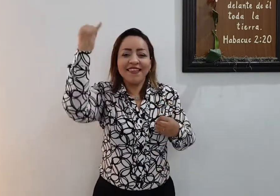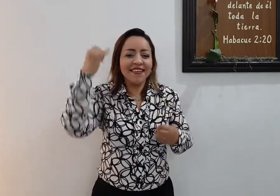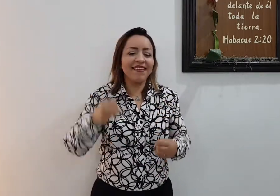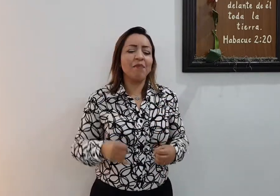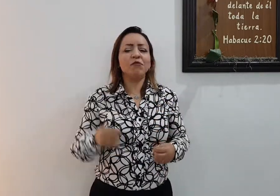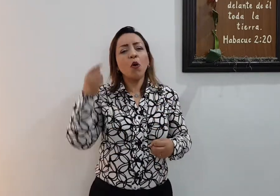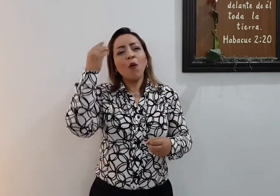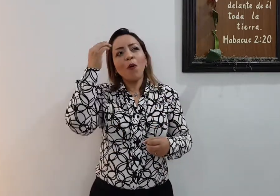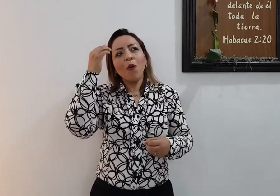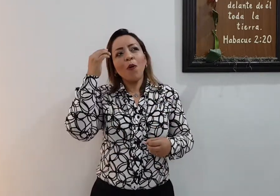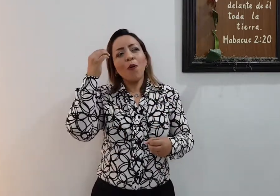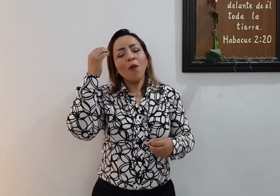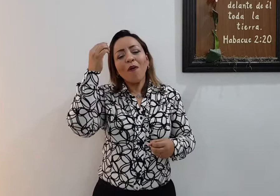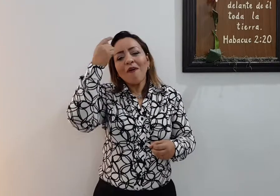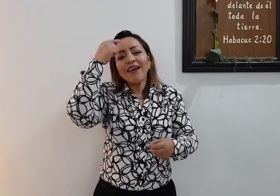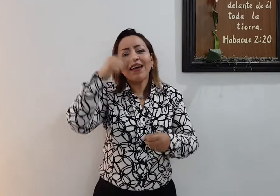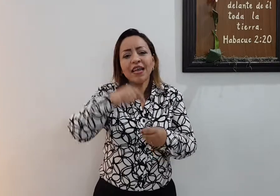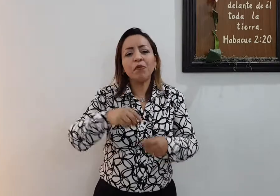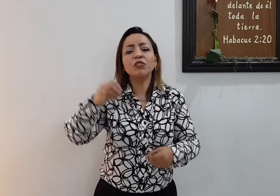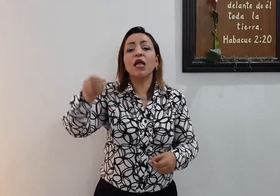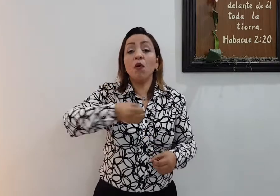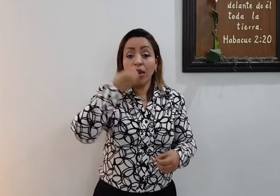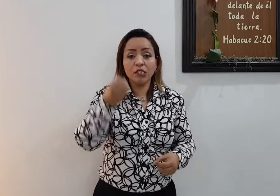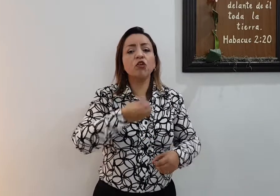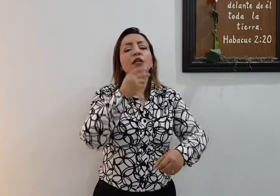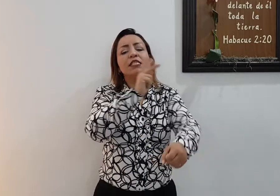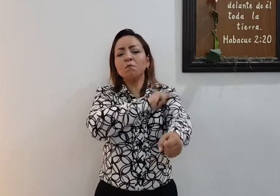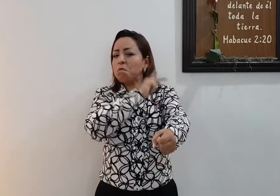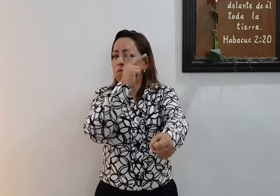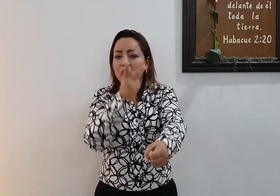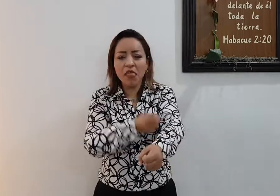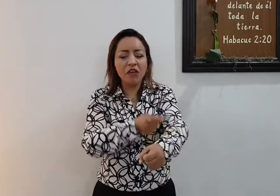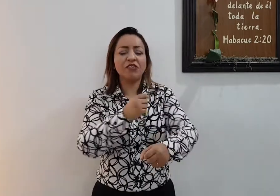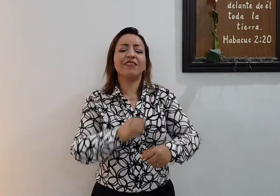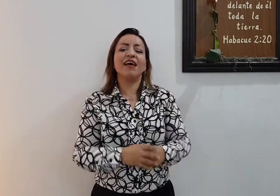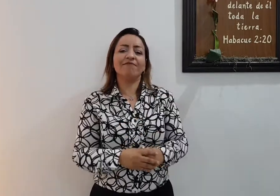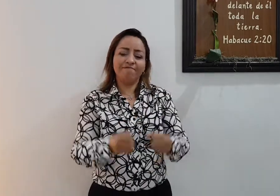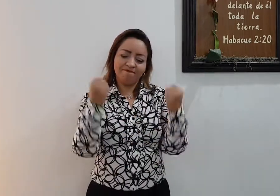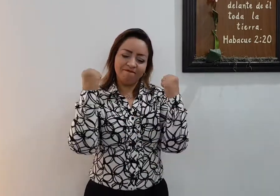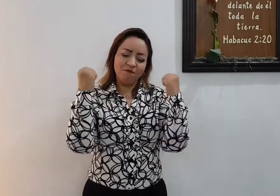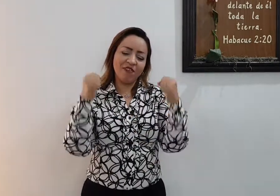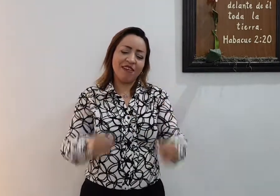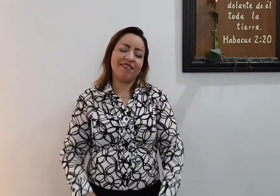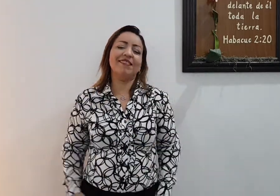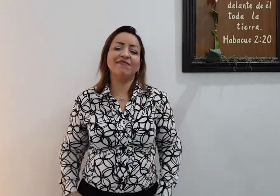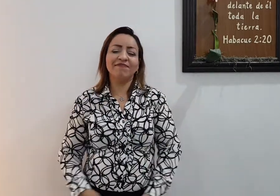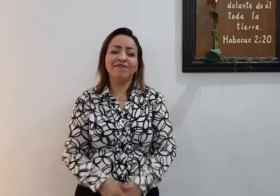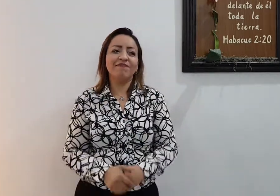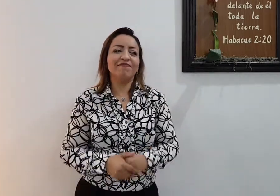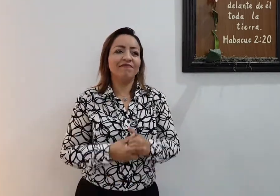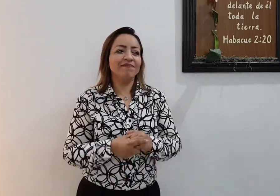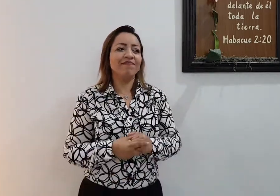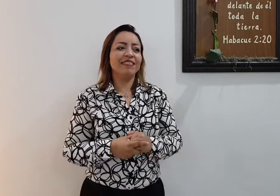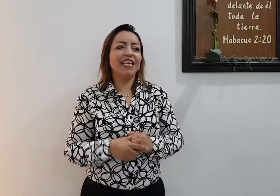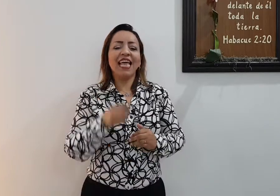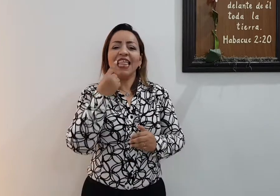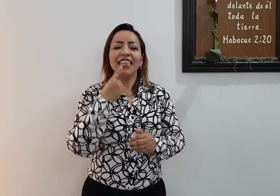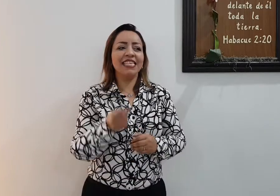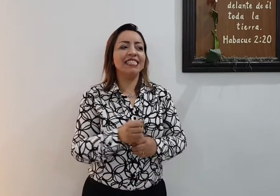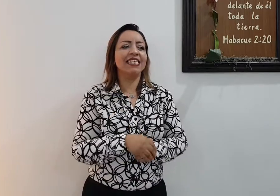oración es poderosa. Muy bien, eso está en 1 de Reyes 18, 36 y 37 para los que les gusta